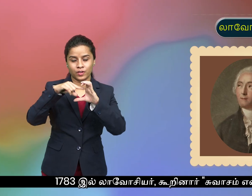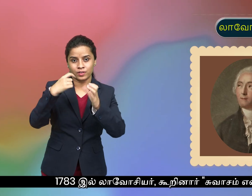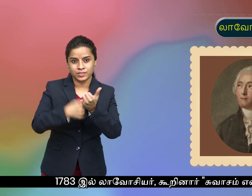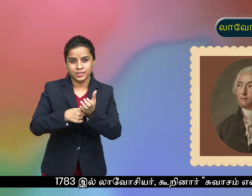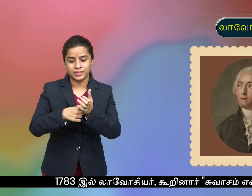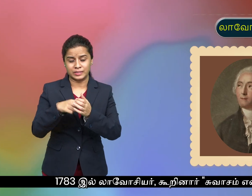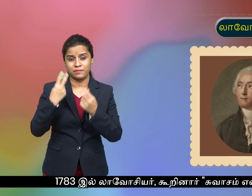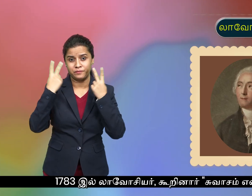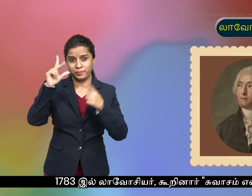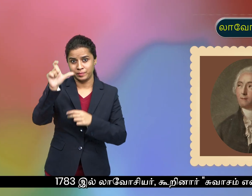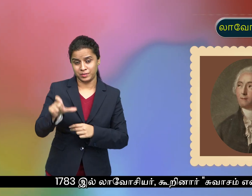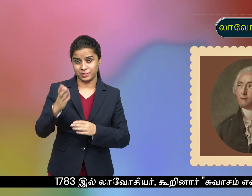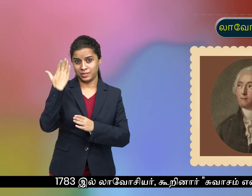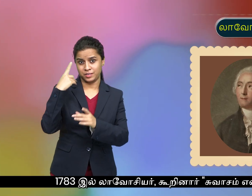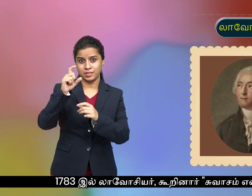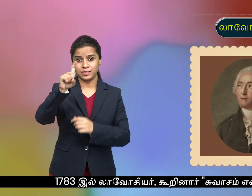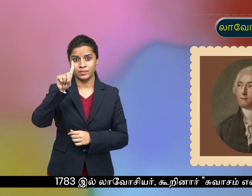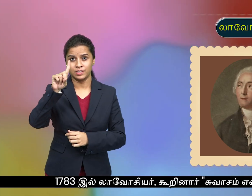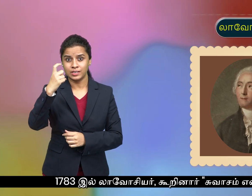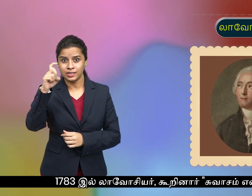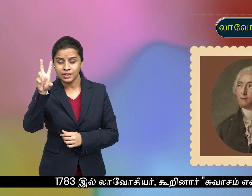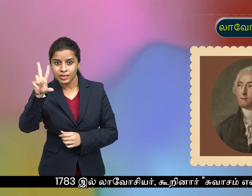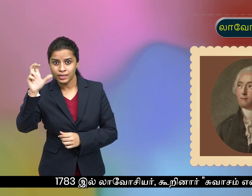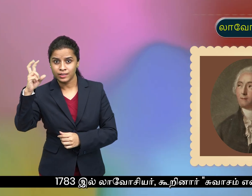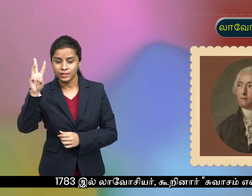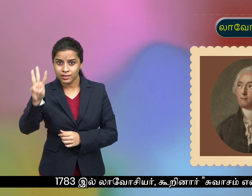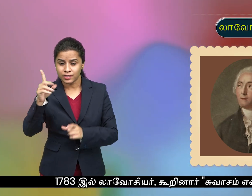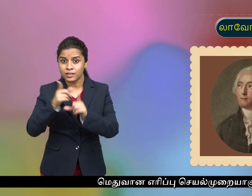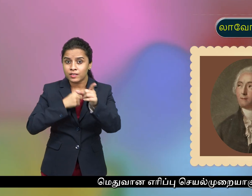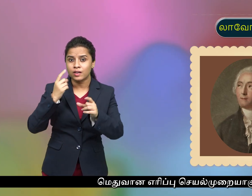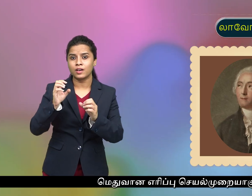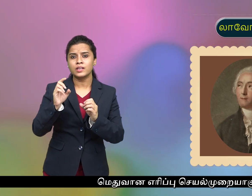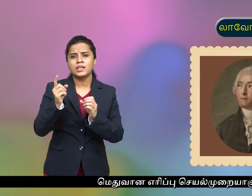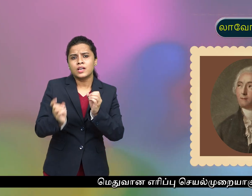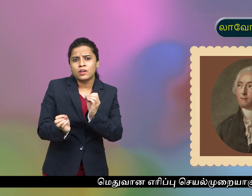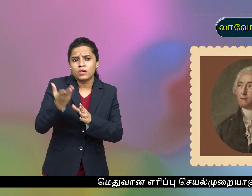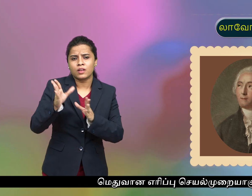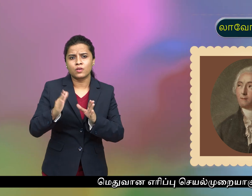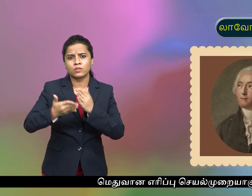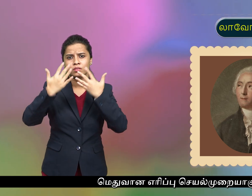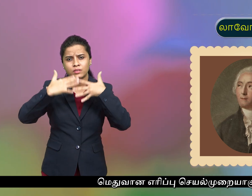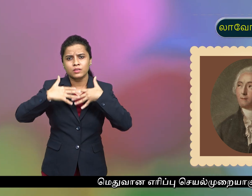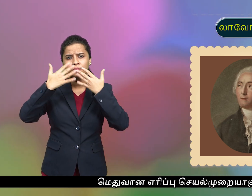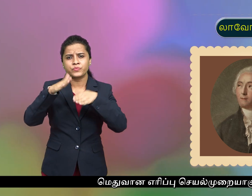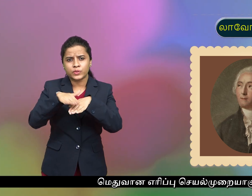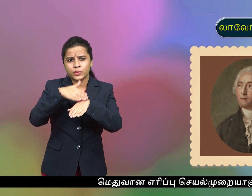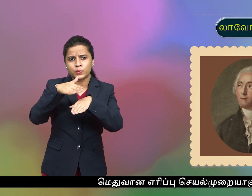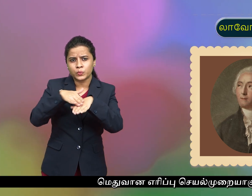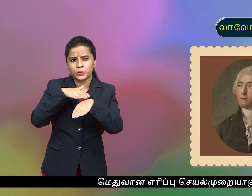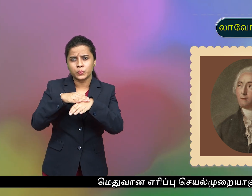1783 லாவோசியர் கூறினார், சுவாசம் என்பது மிகவும் மெதுவான எரிப்பு செயல்முறையாகும்.